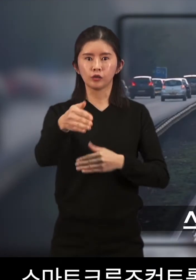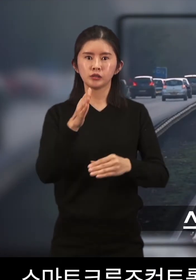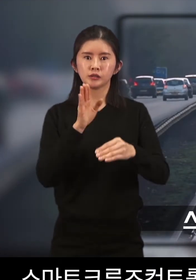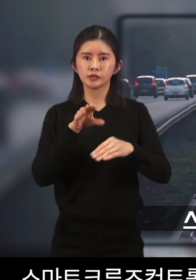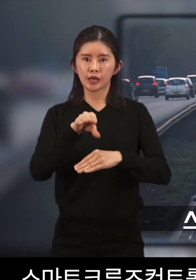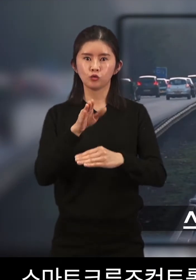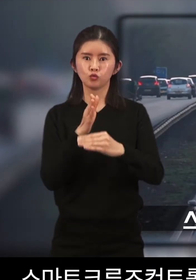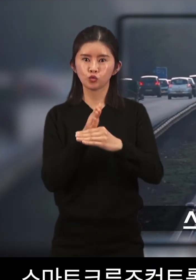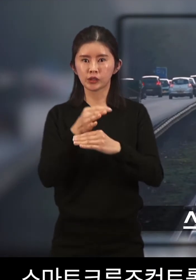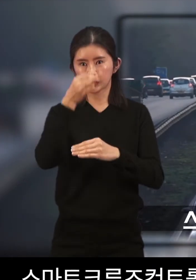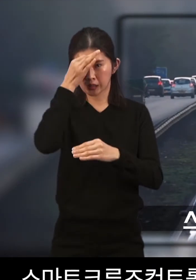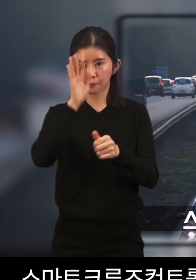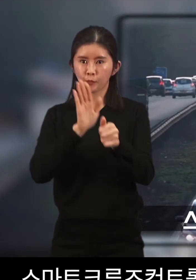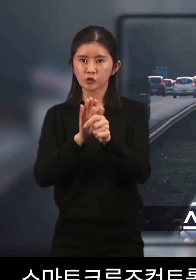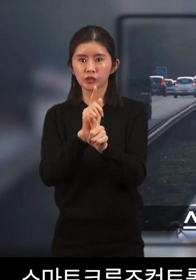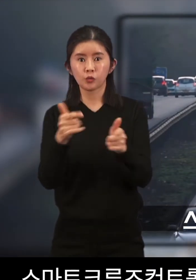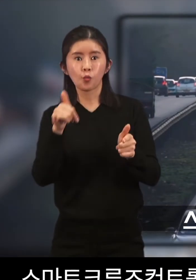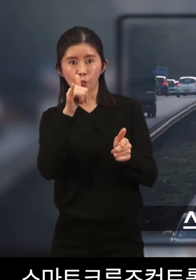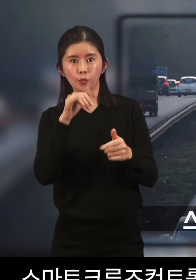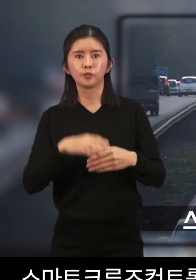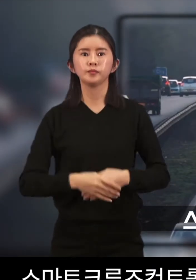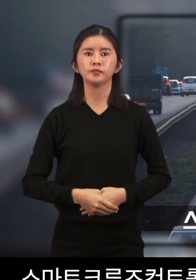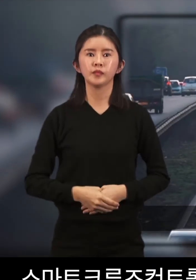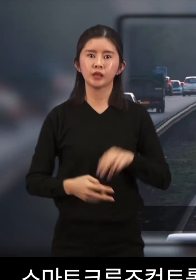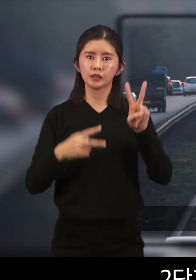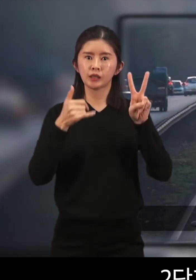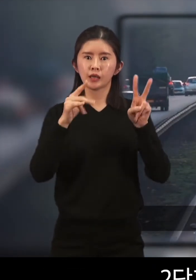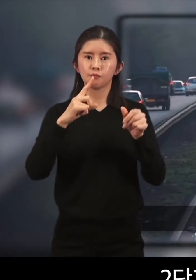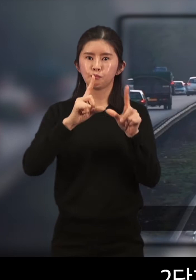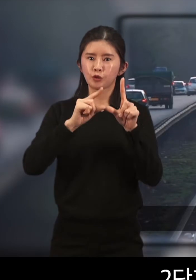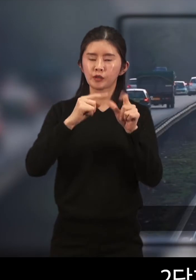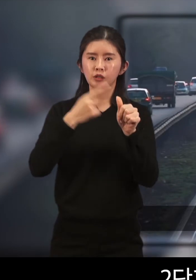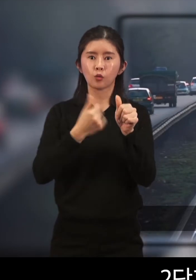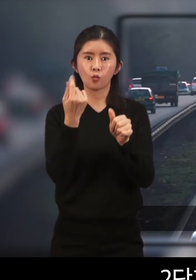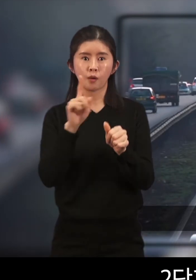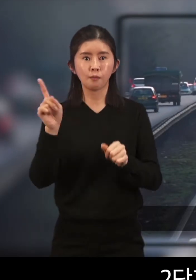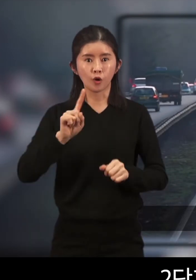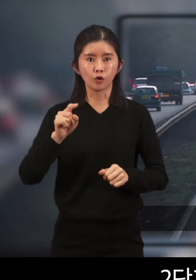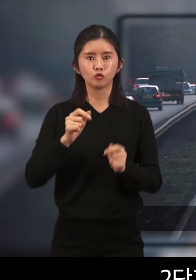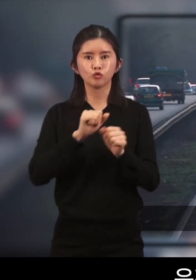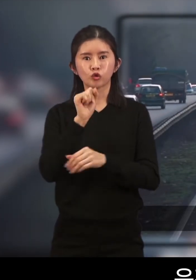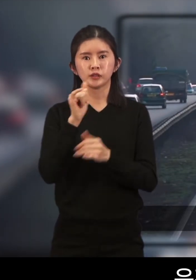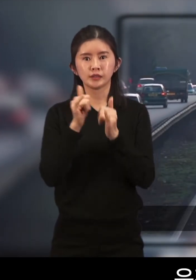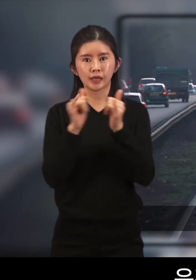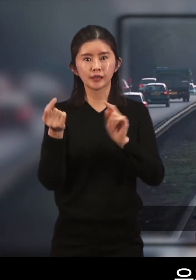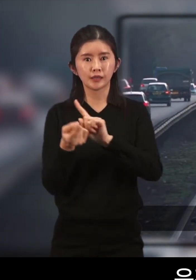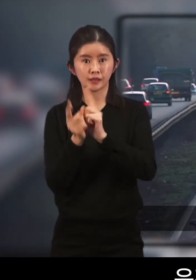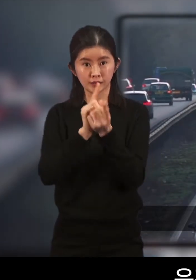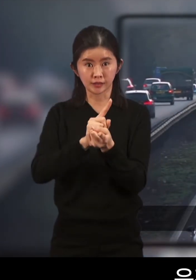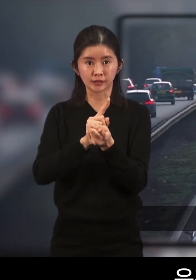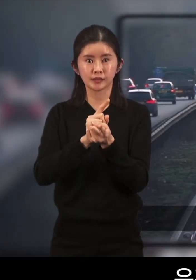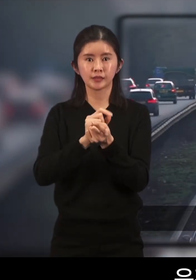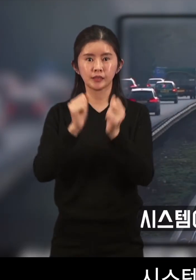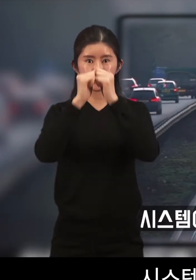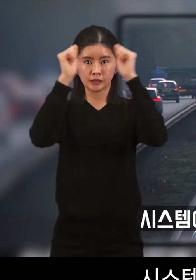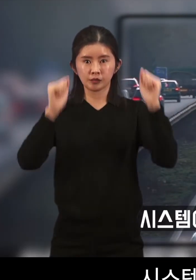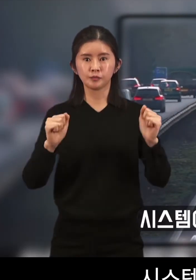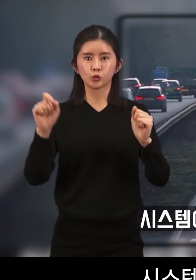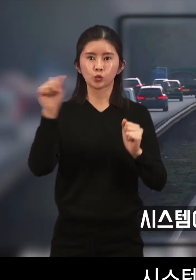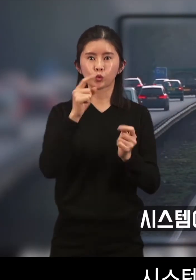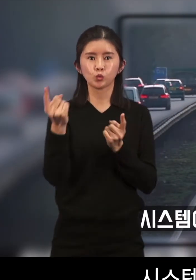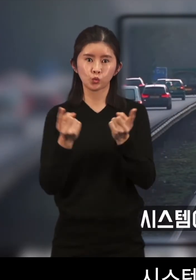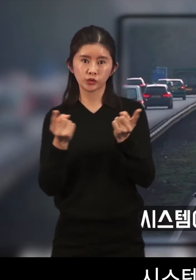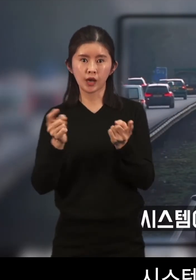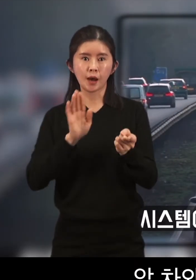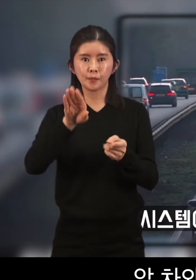크루즈 컨트롤, 차류 유지 보조 등이 들어갑니다. 2단계 주분자동화는 운전자를 대신하여 시스템이